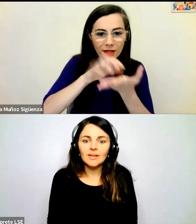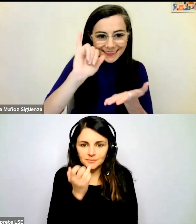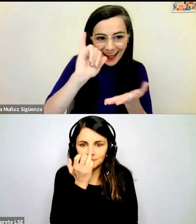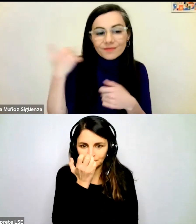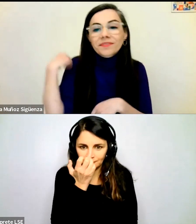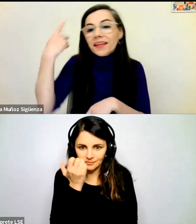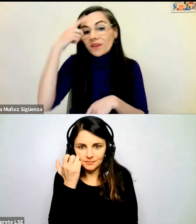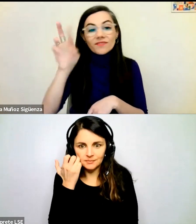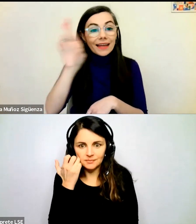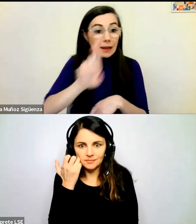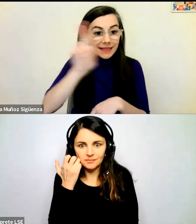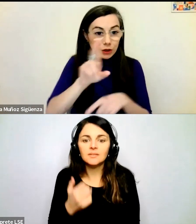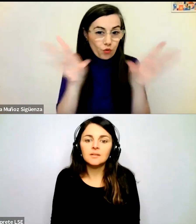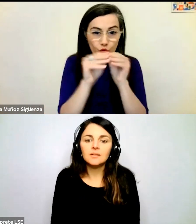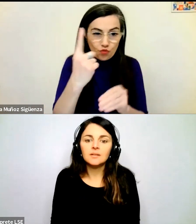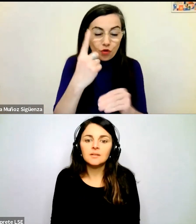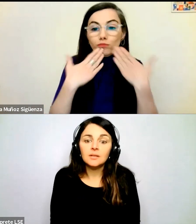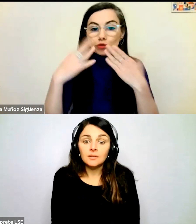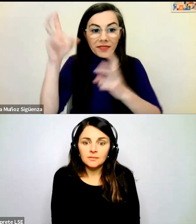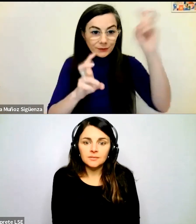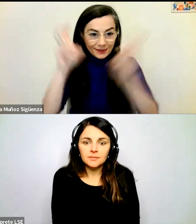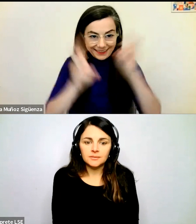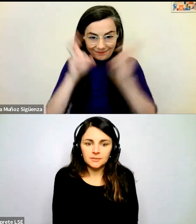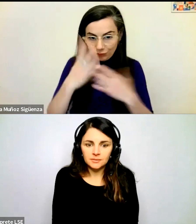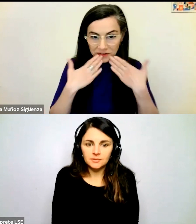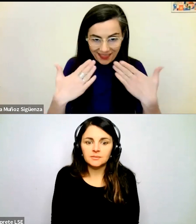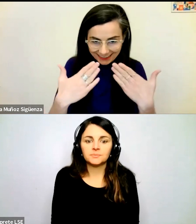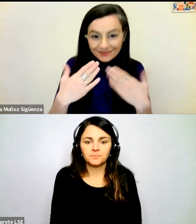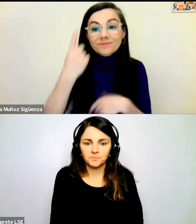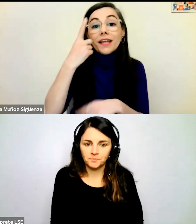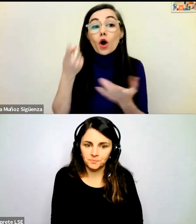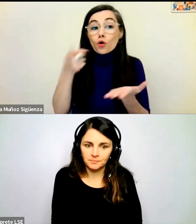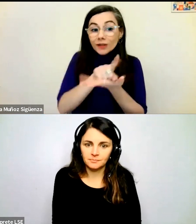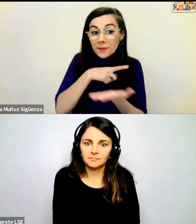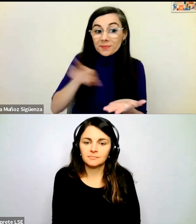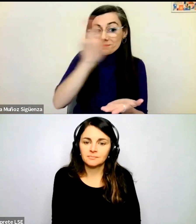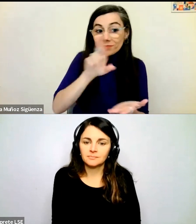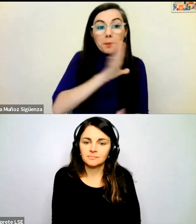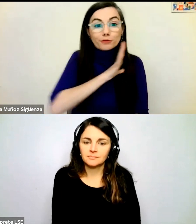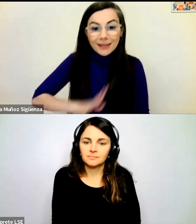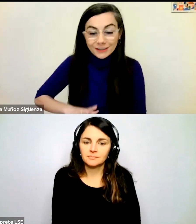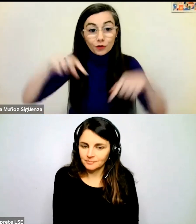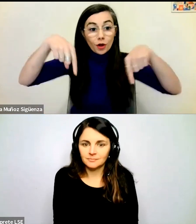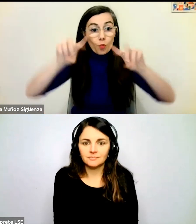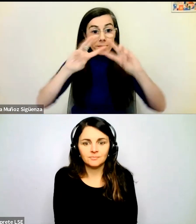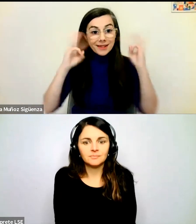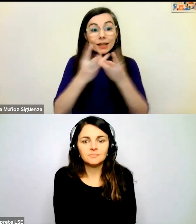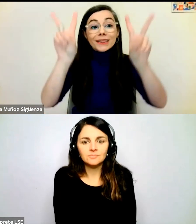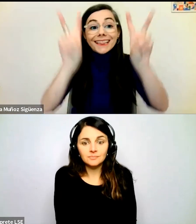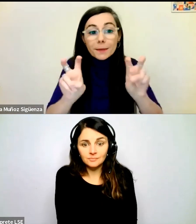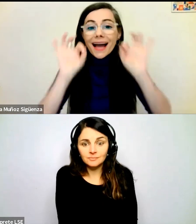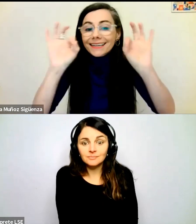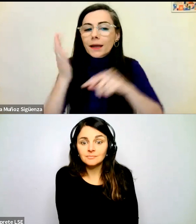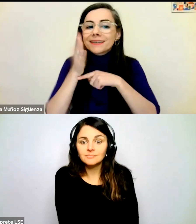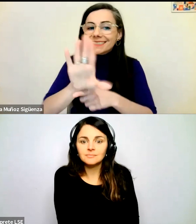Vale, un momento, antes de abrir el turno de preguntas y de dudas, reiterar en la conclusión, muchísimas gracias por vuestra participación. Repetiros